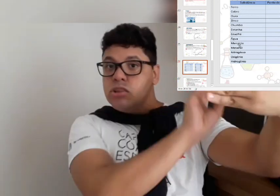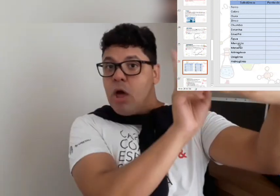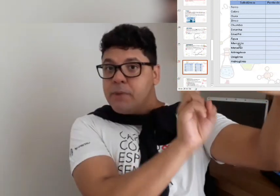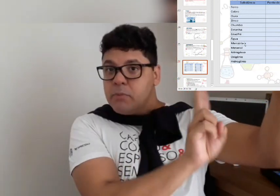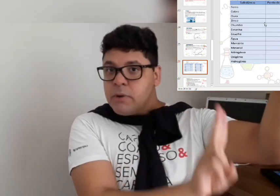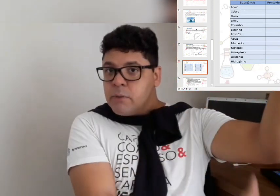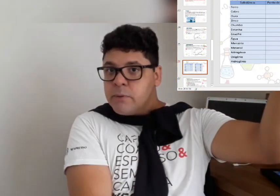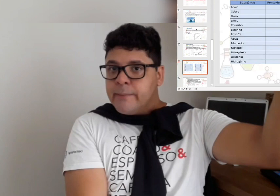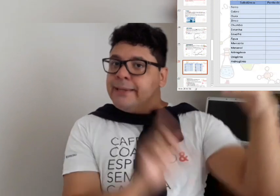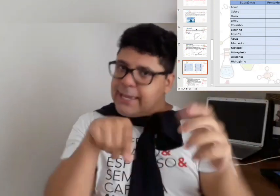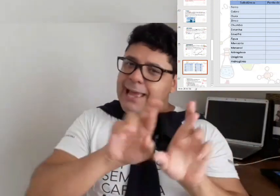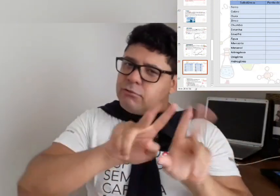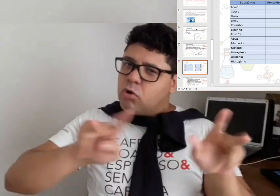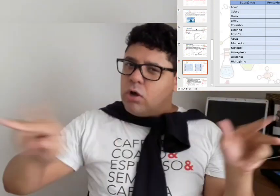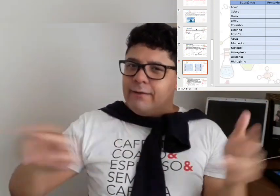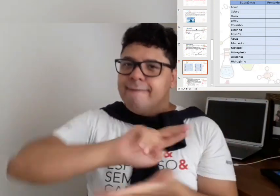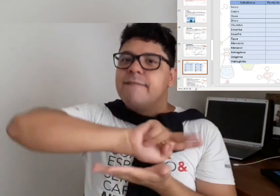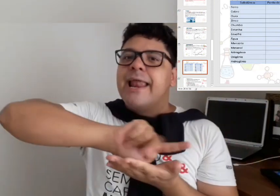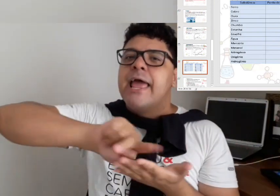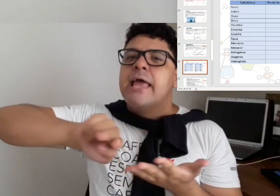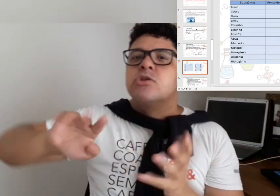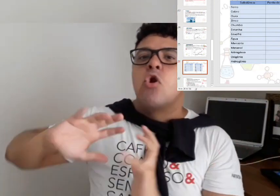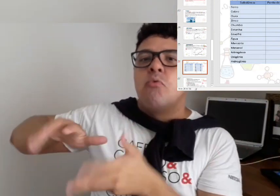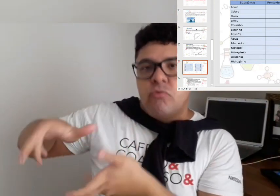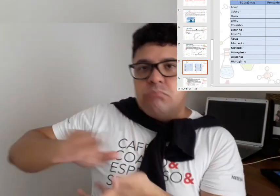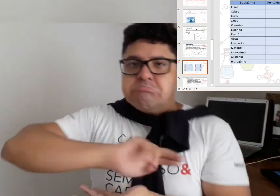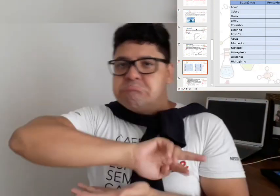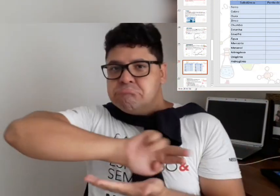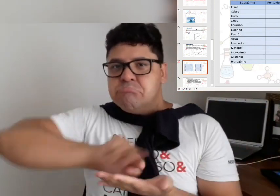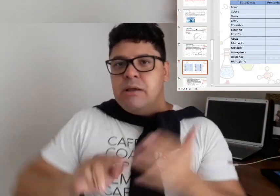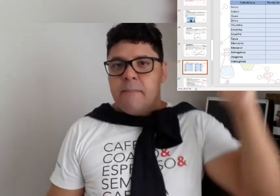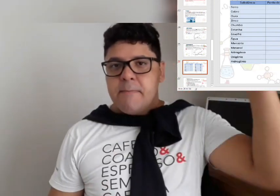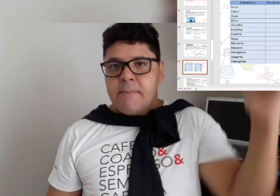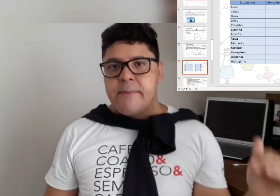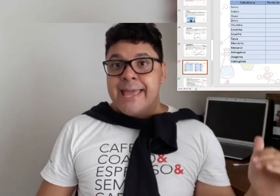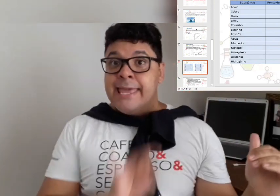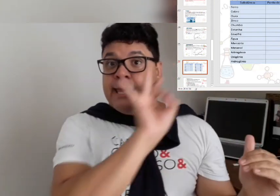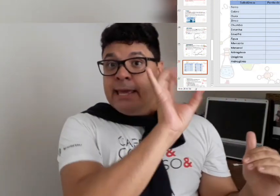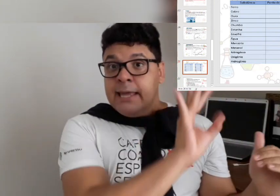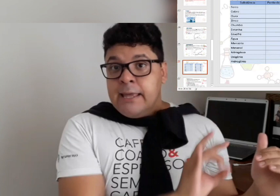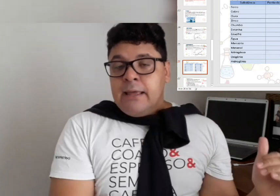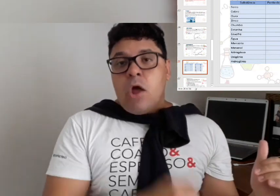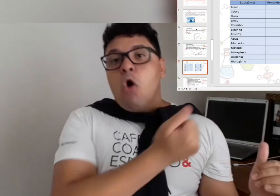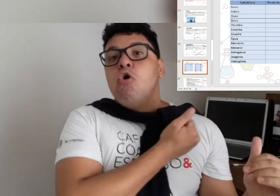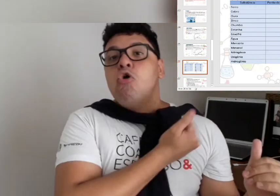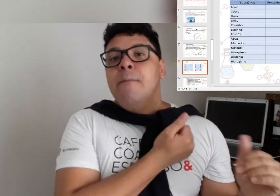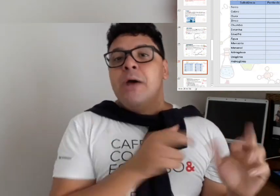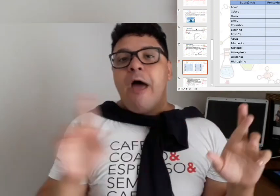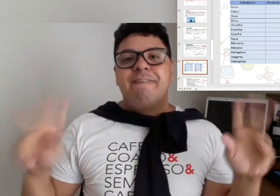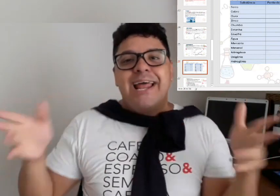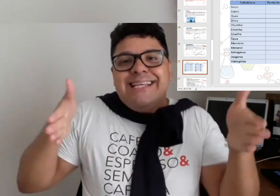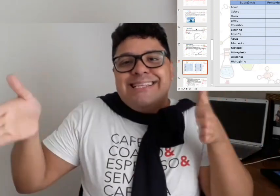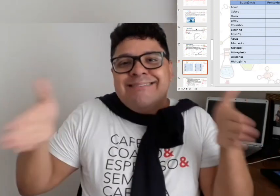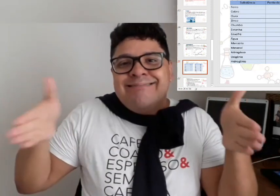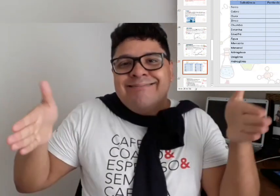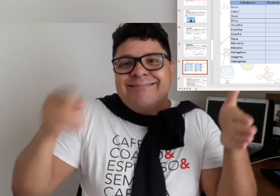várias substâncias com seu ponto de fusão e seu ponto de ebulição. Então, para eu saber, né, com os dados